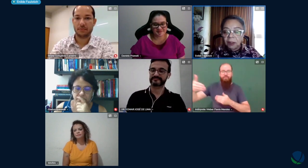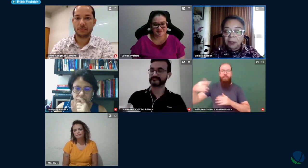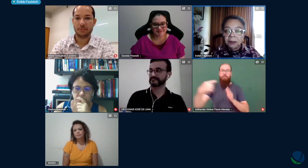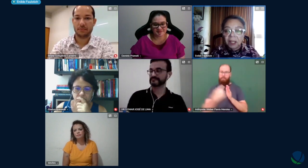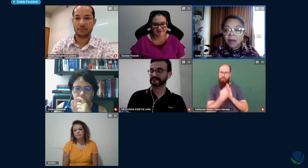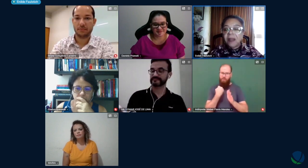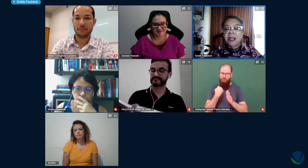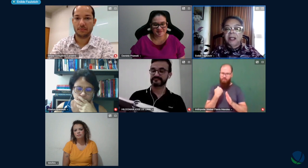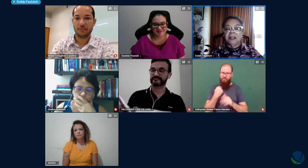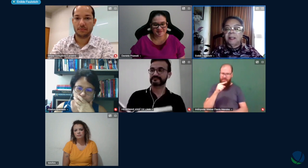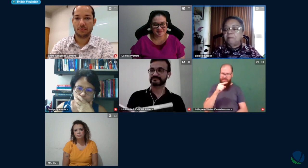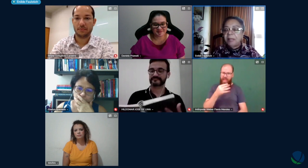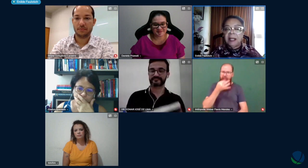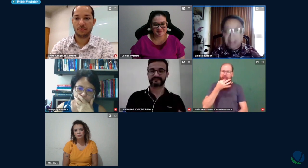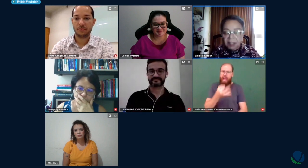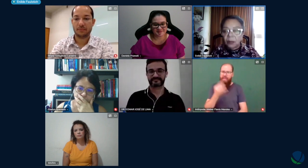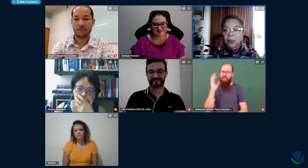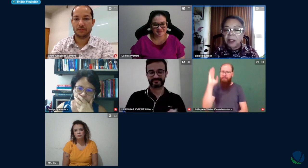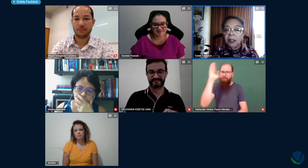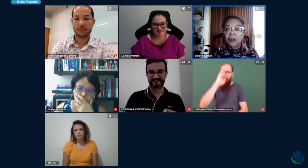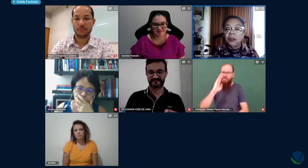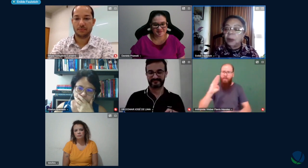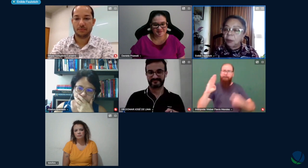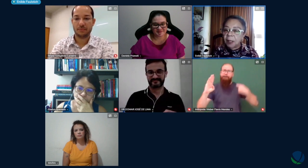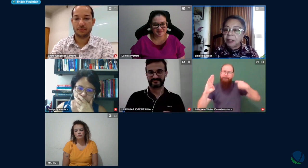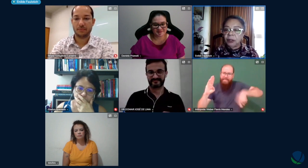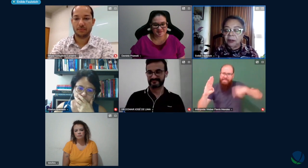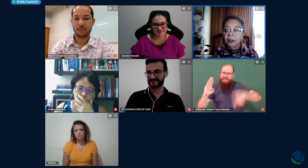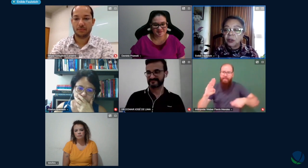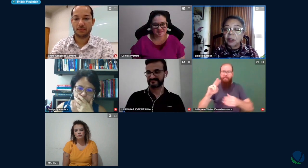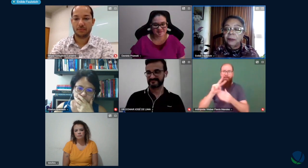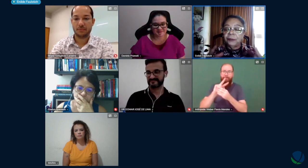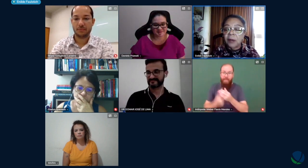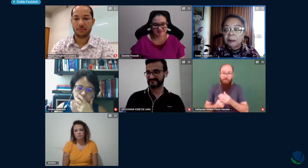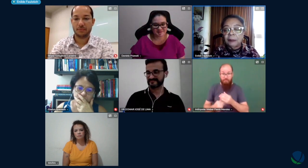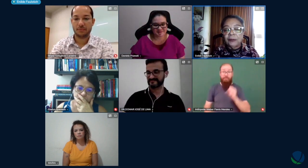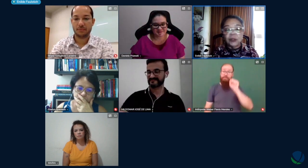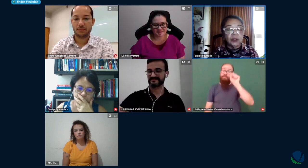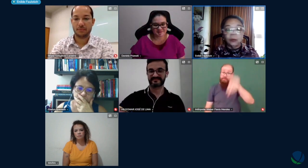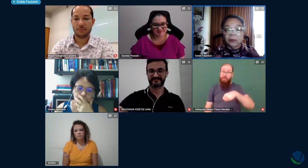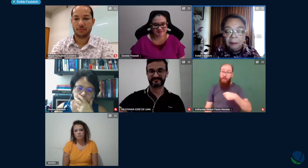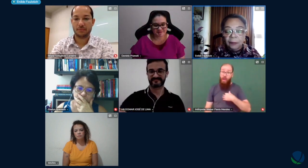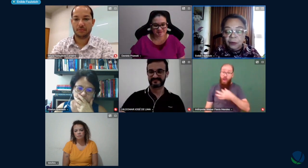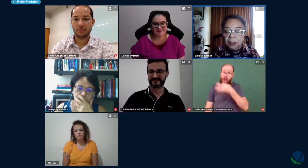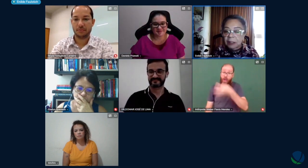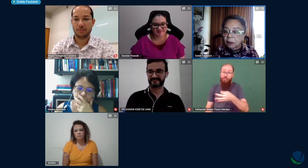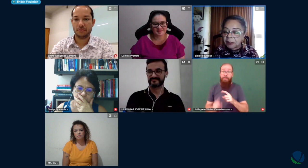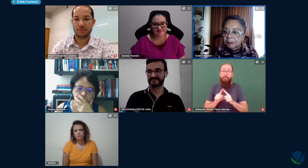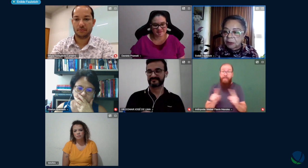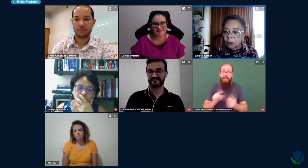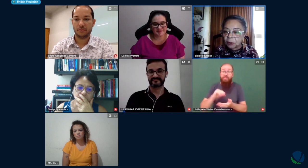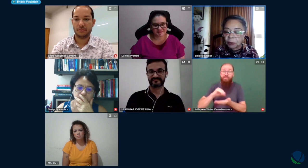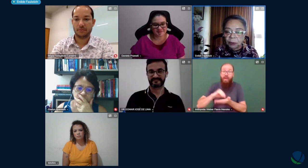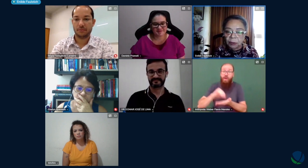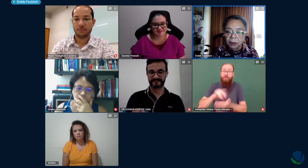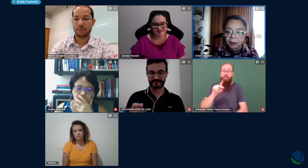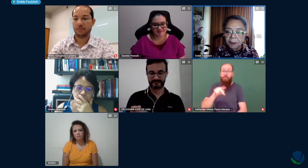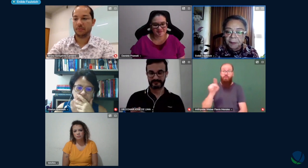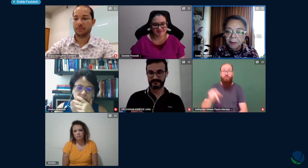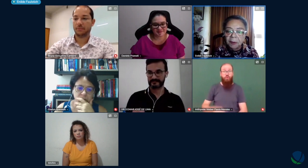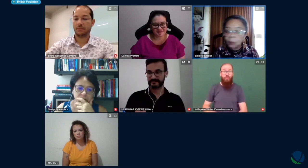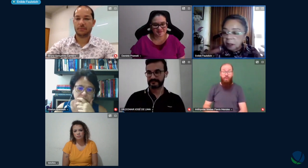Brasil deveria ser bilíngue? Eu digo, eu acho. Só que falta professor, não tem professor de língua de sinais para isso